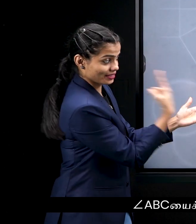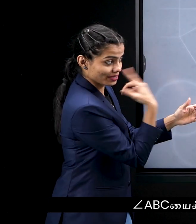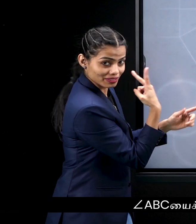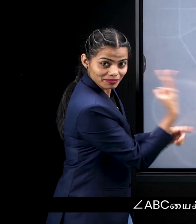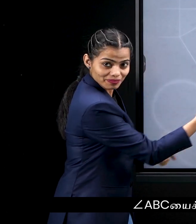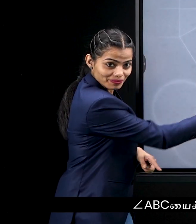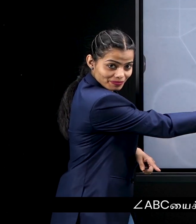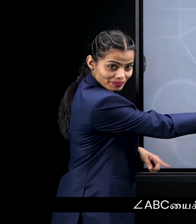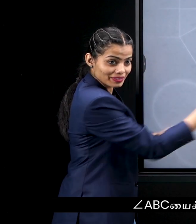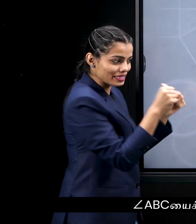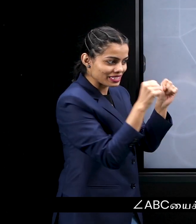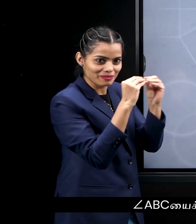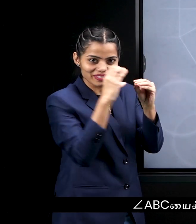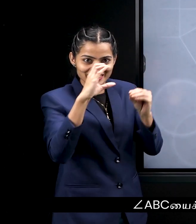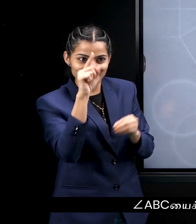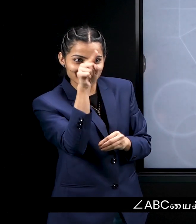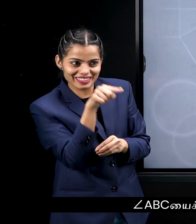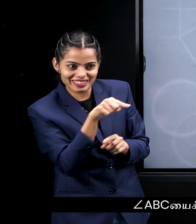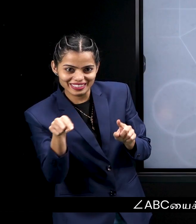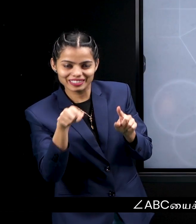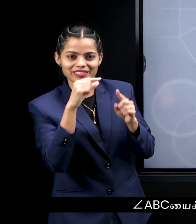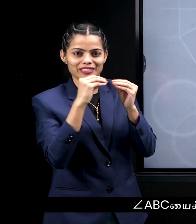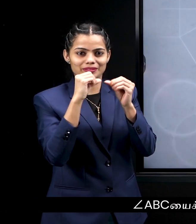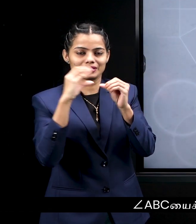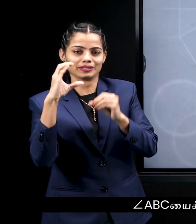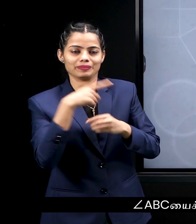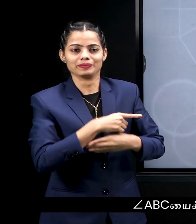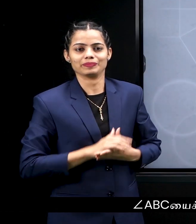குறுங்கோணம் ABC-யை காட்டும் பின்வரும் படத்தை கவனியுங்கள்.